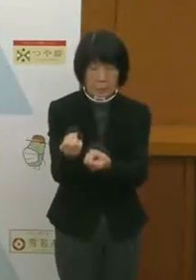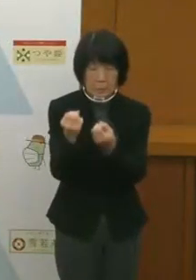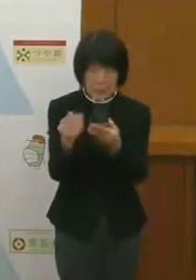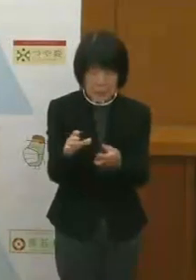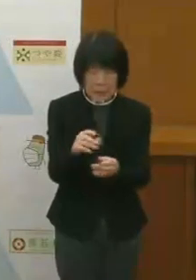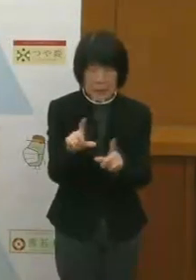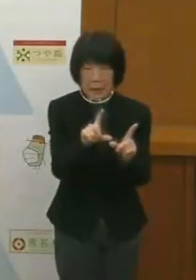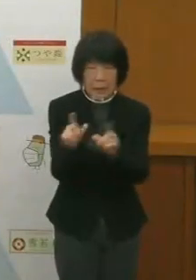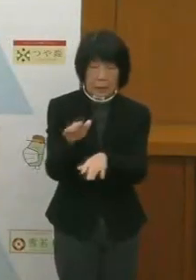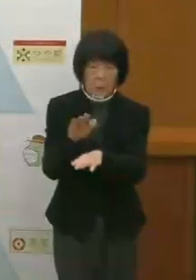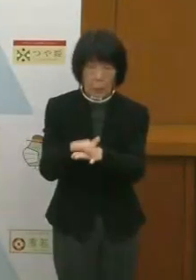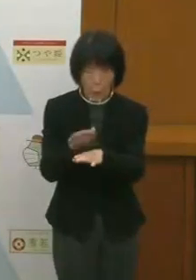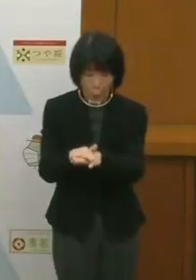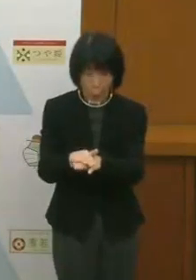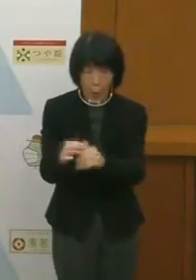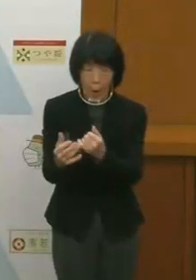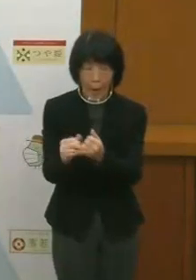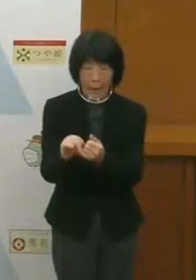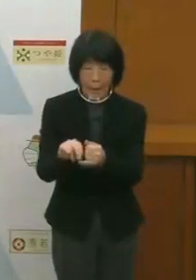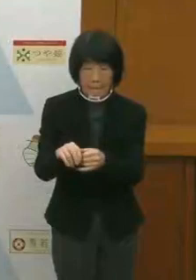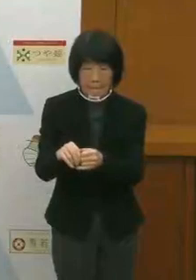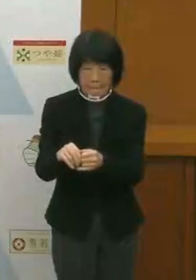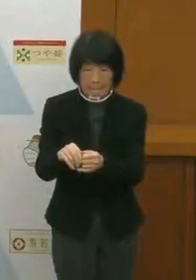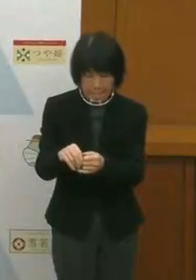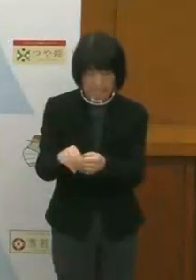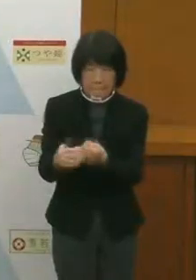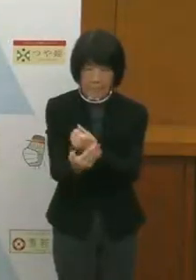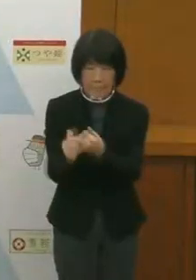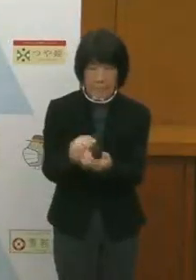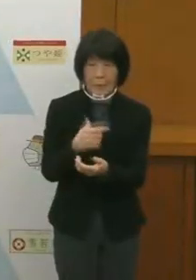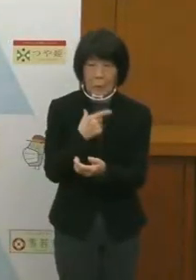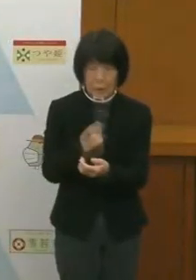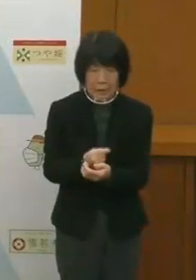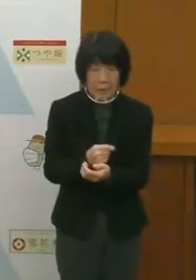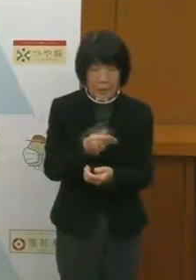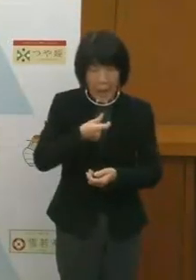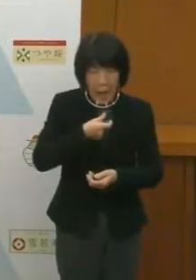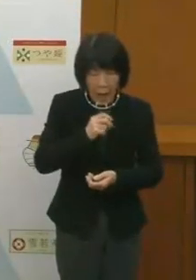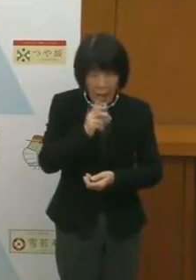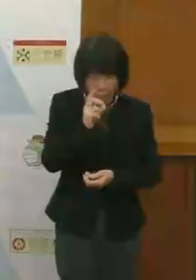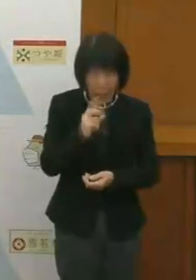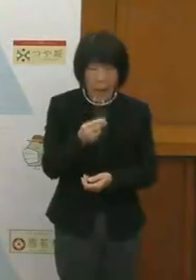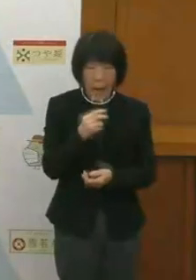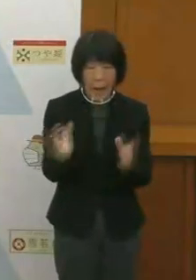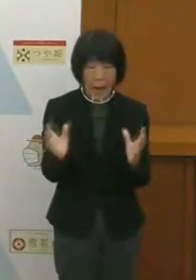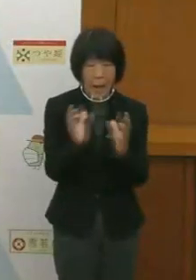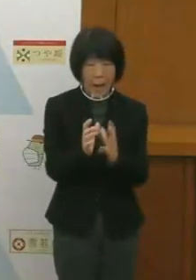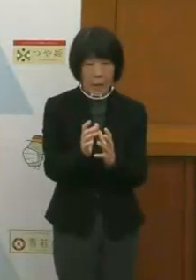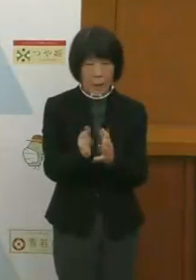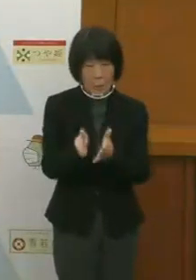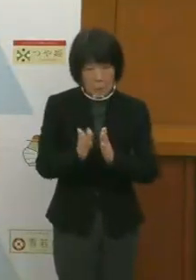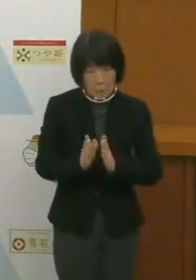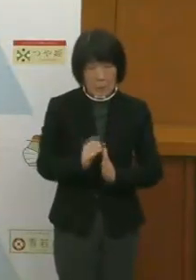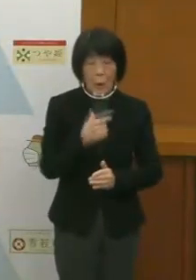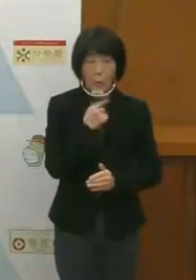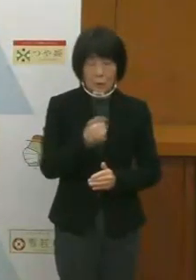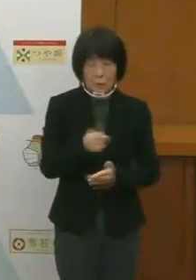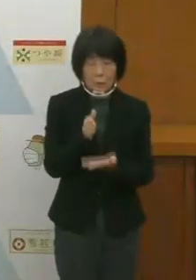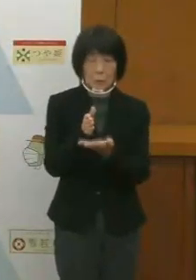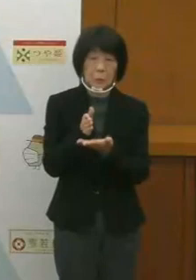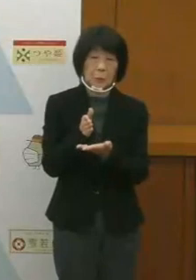式を徹底していただきたい、また飲食を伴う会合は控えていただきたいということを申し上げました